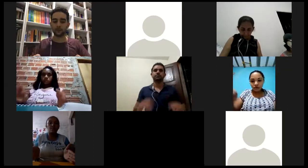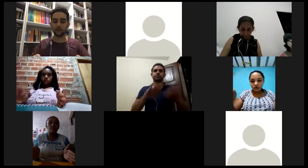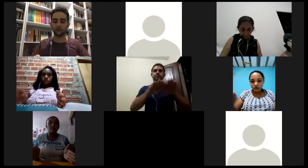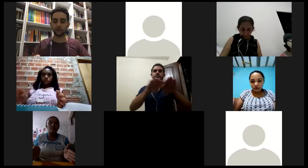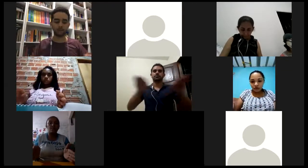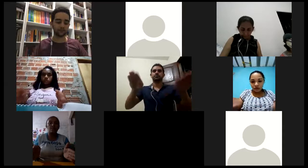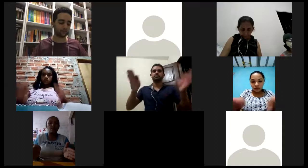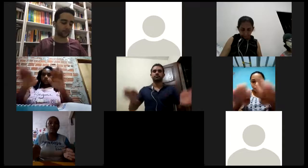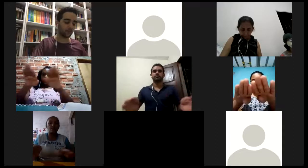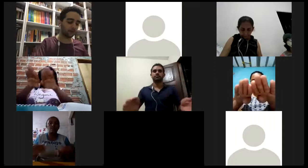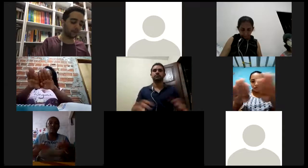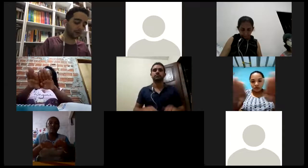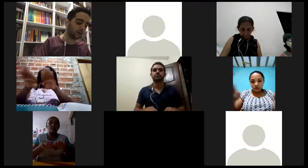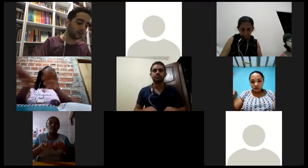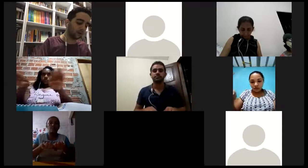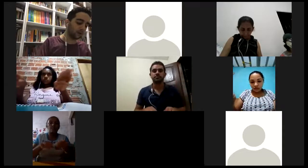Mesa.